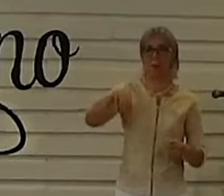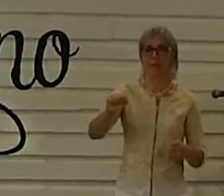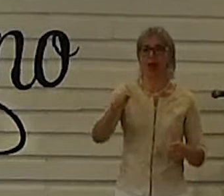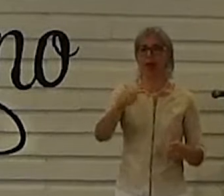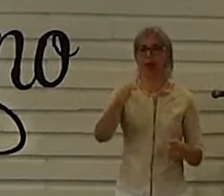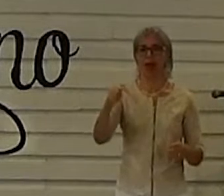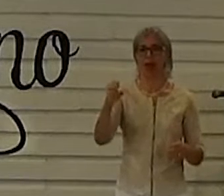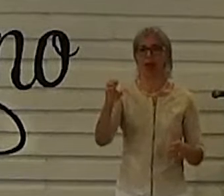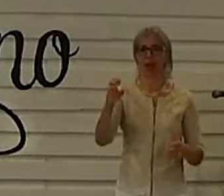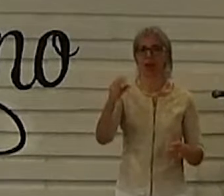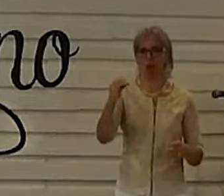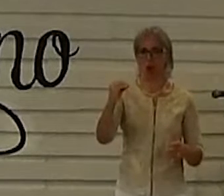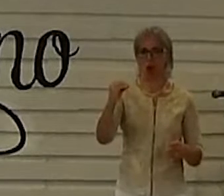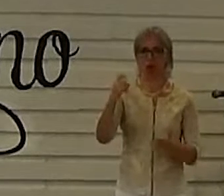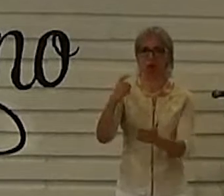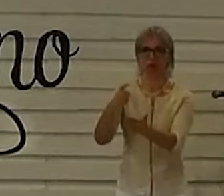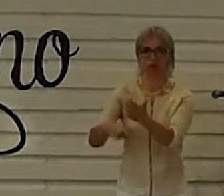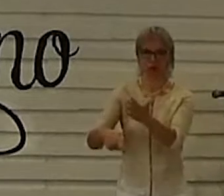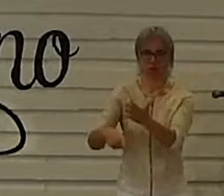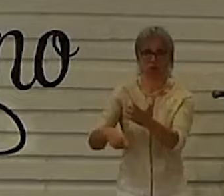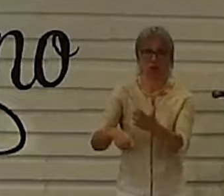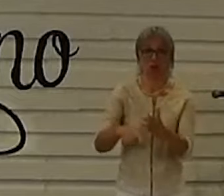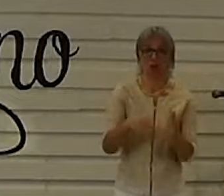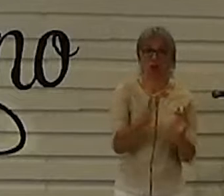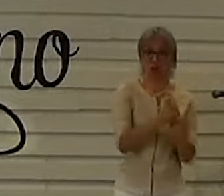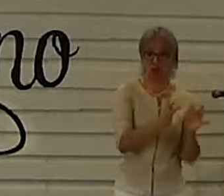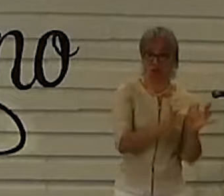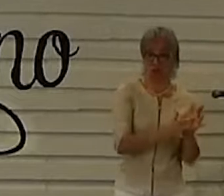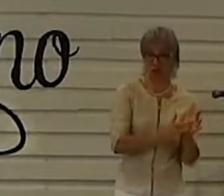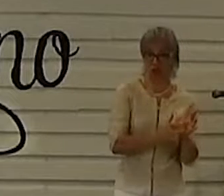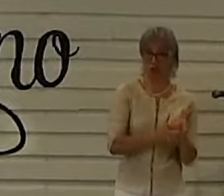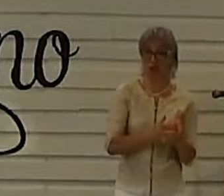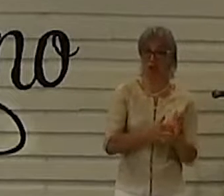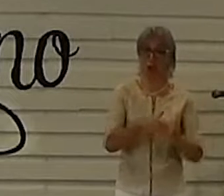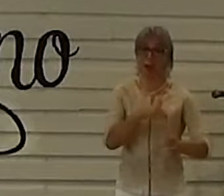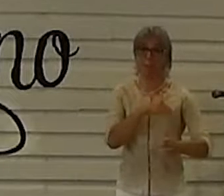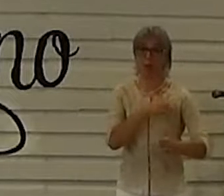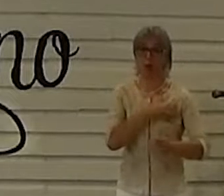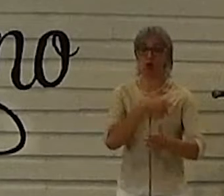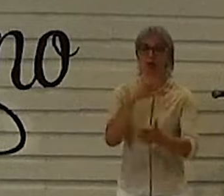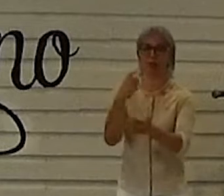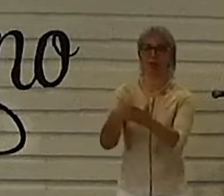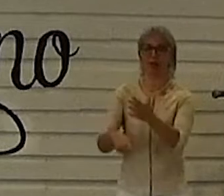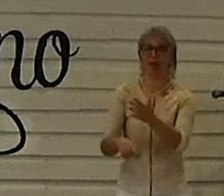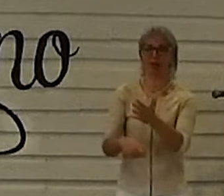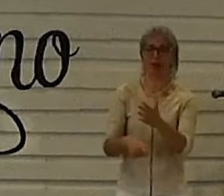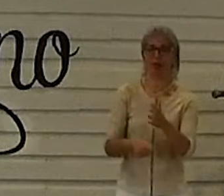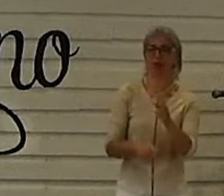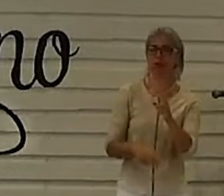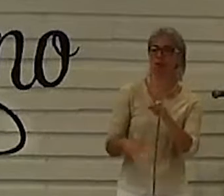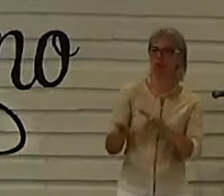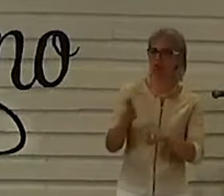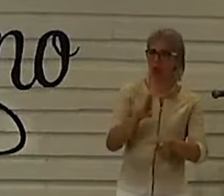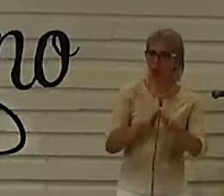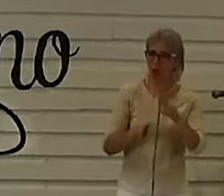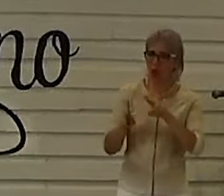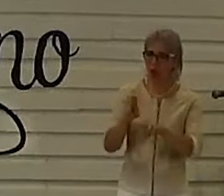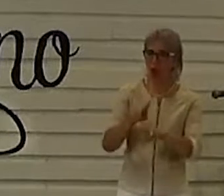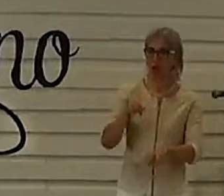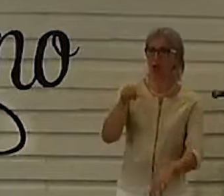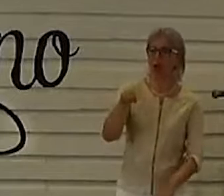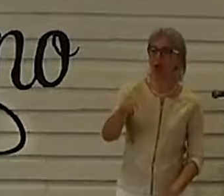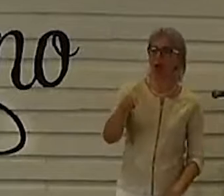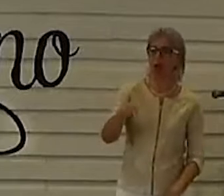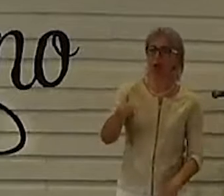Era un esattore? Quindi era odiato da quelli che pagavano le tasse.